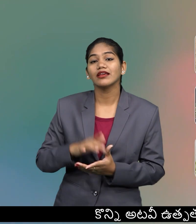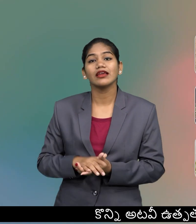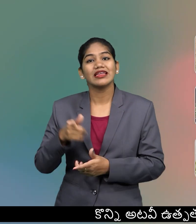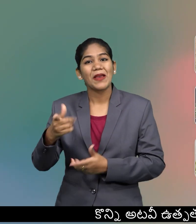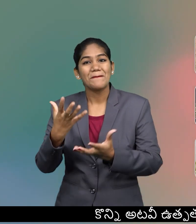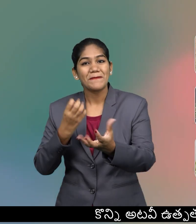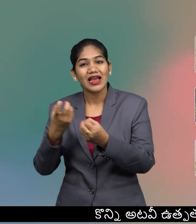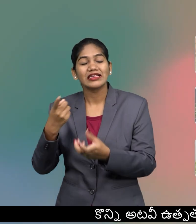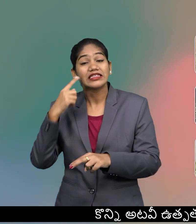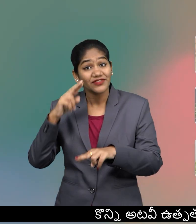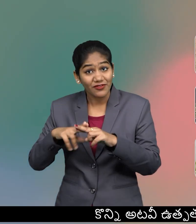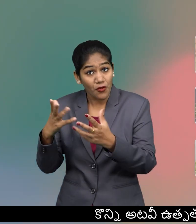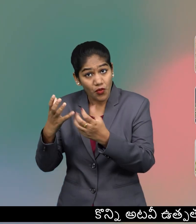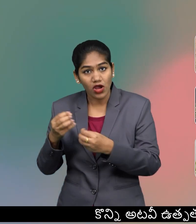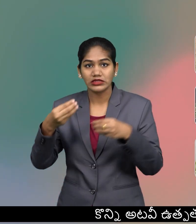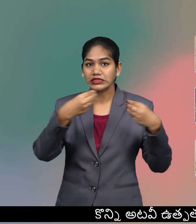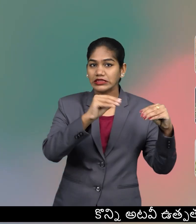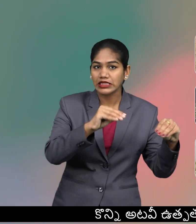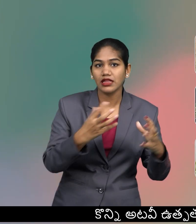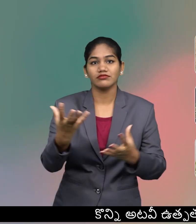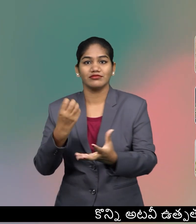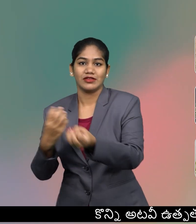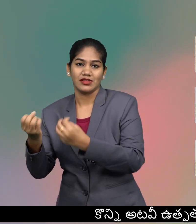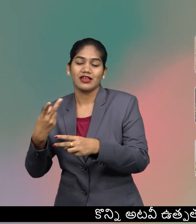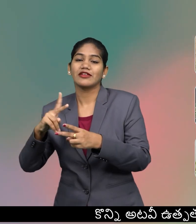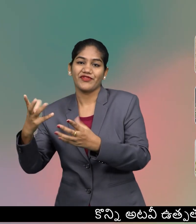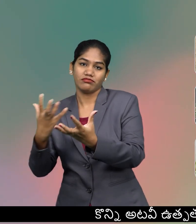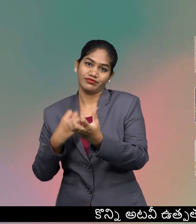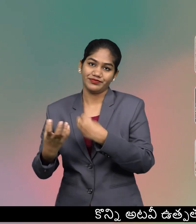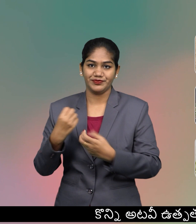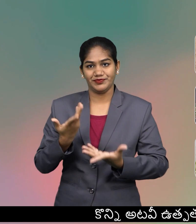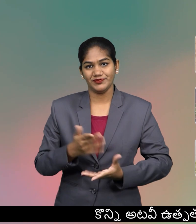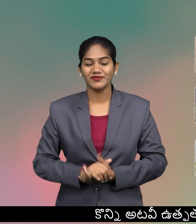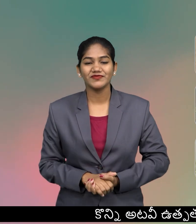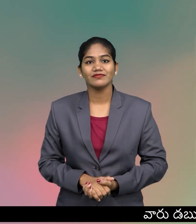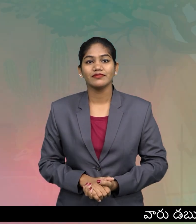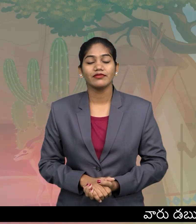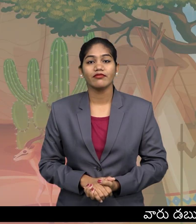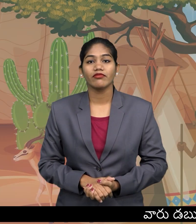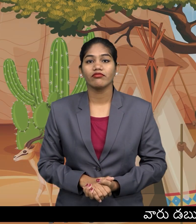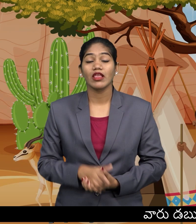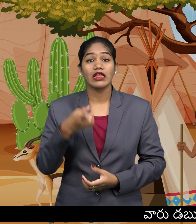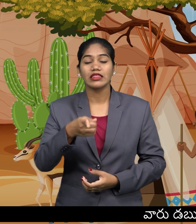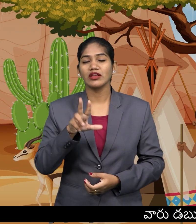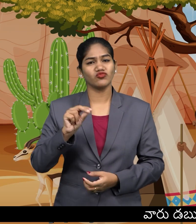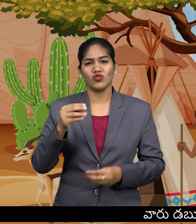ఉత్పత్తులను కూడా విక్రయించారు. వారు డబ్బు